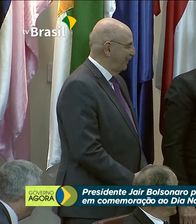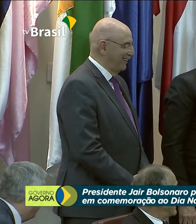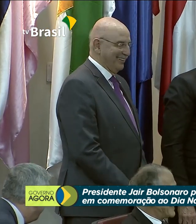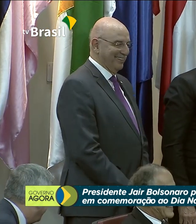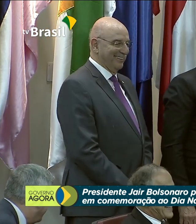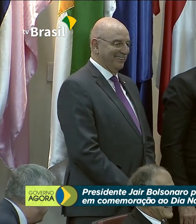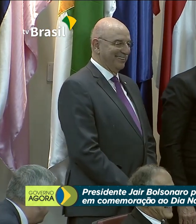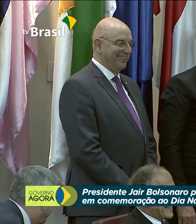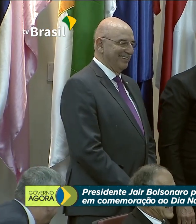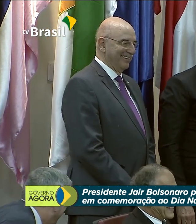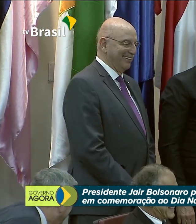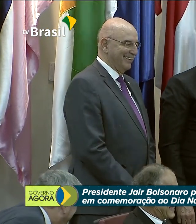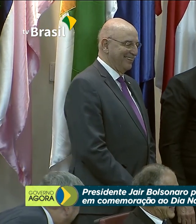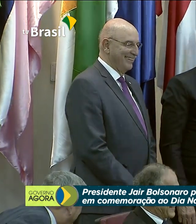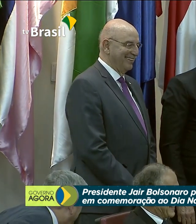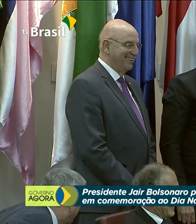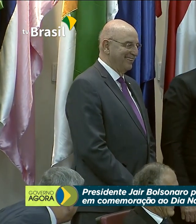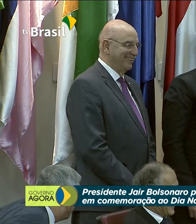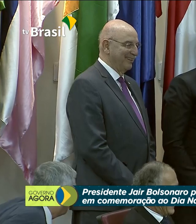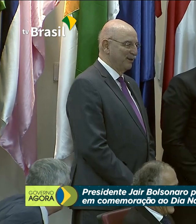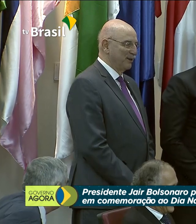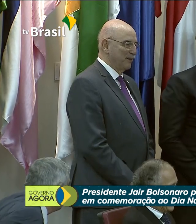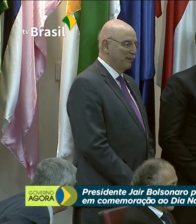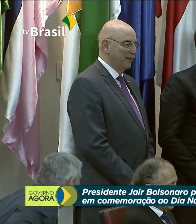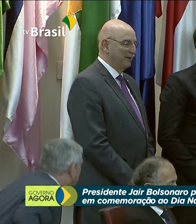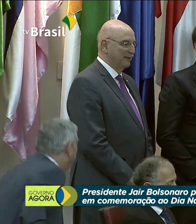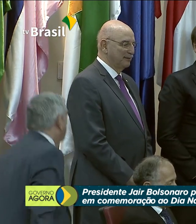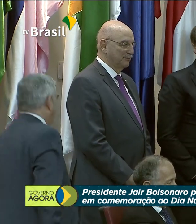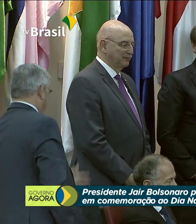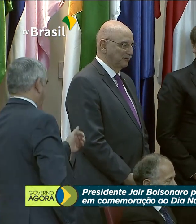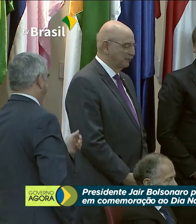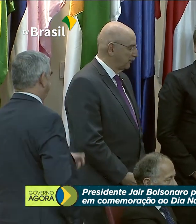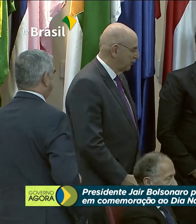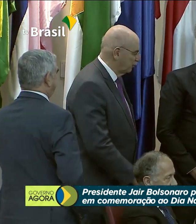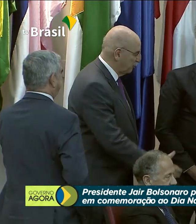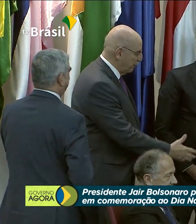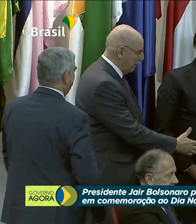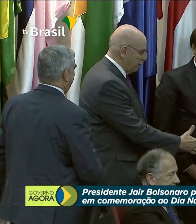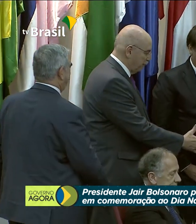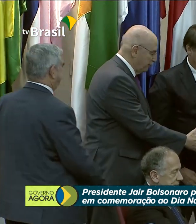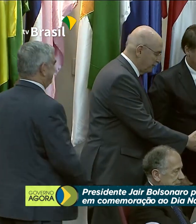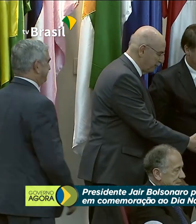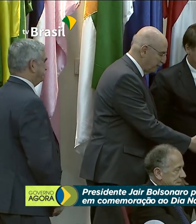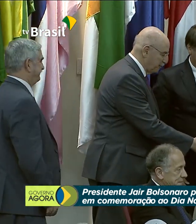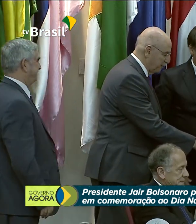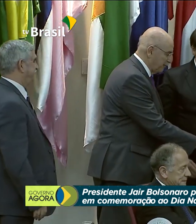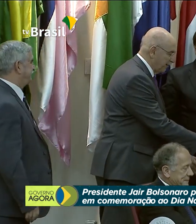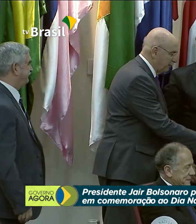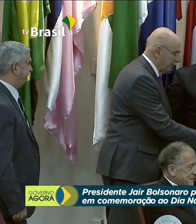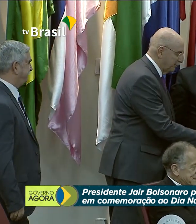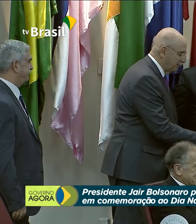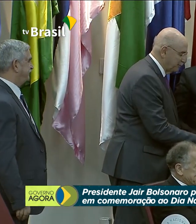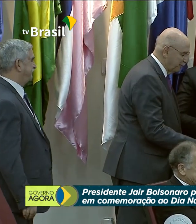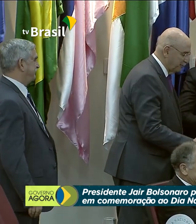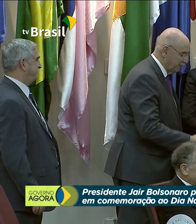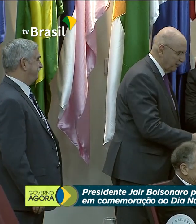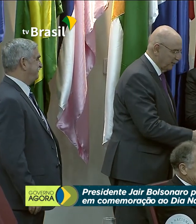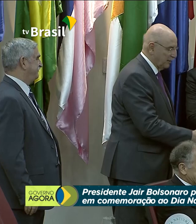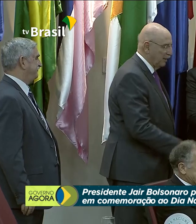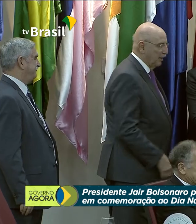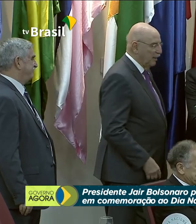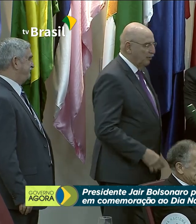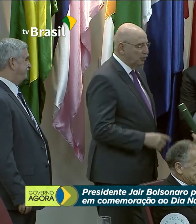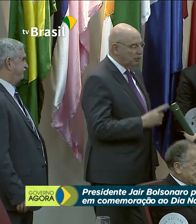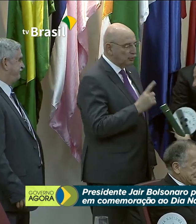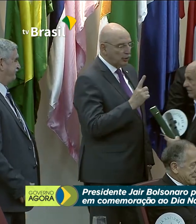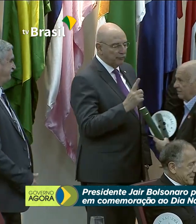Representando a seleção de 58, Zagallo, para receber a homenagem, convidamos ao palco seu filho, Paulo Zagallo. Nasceu